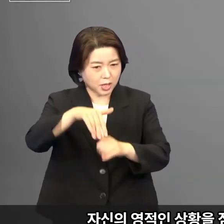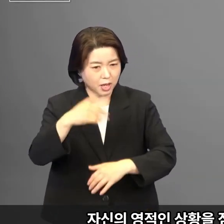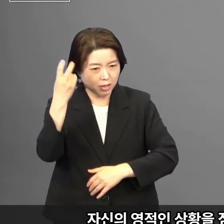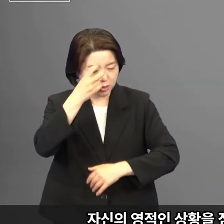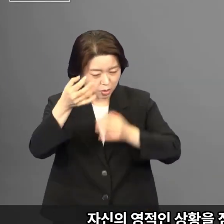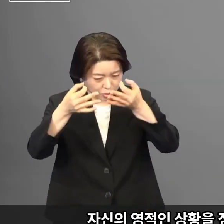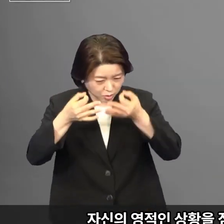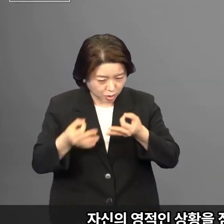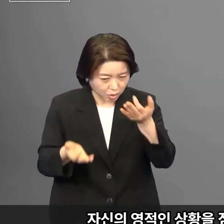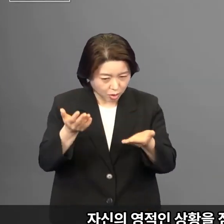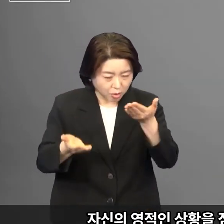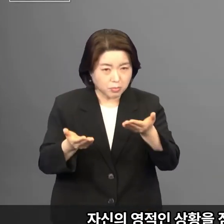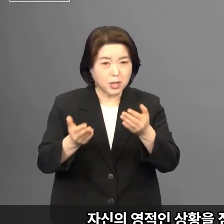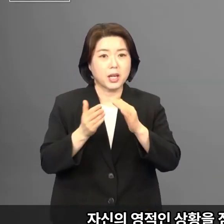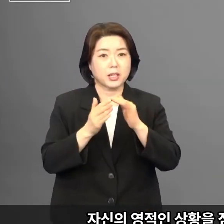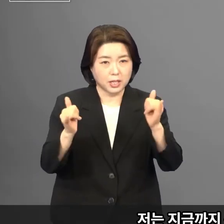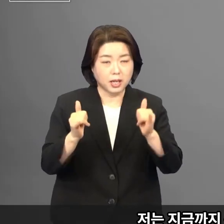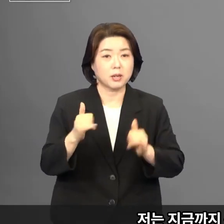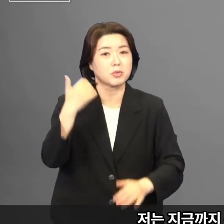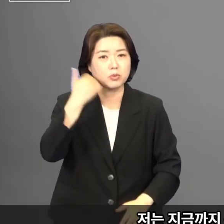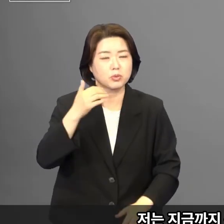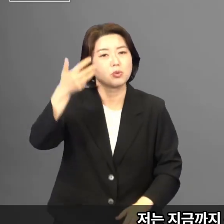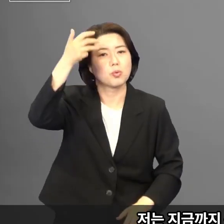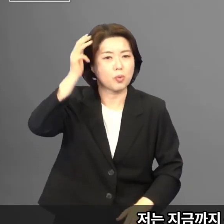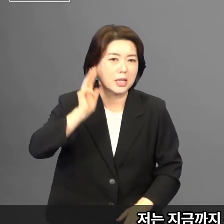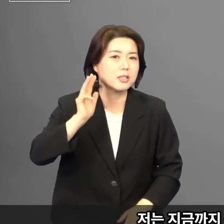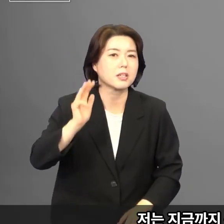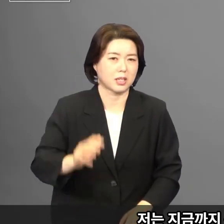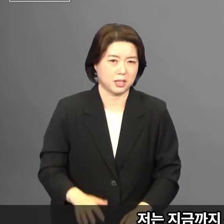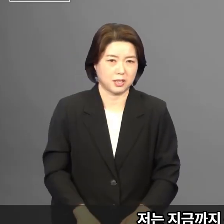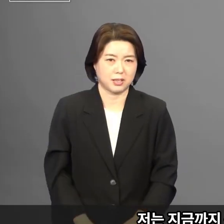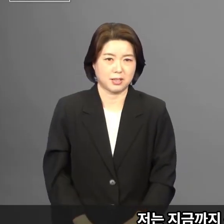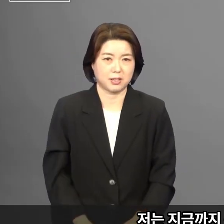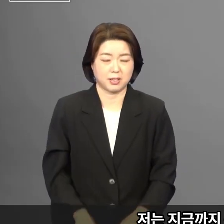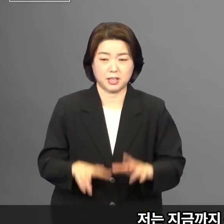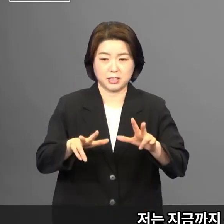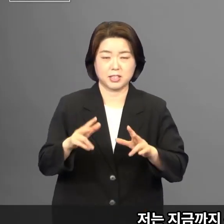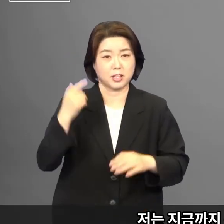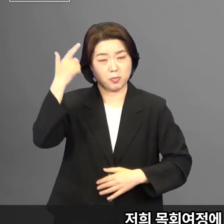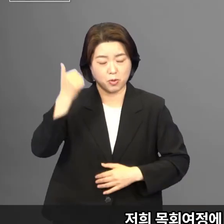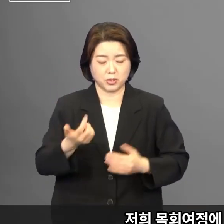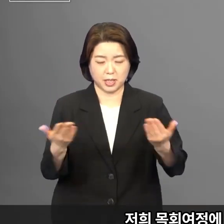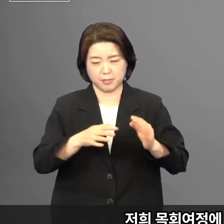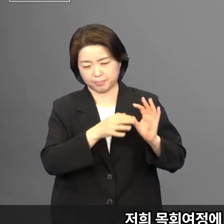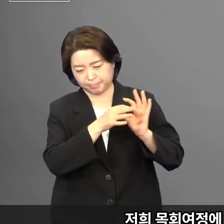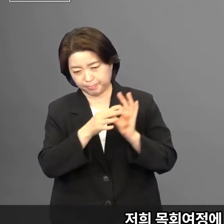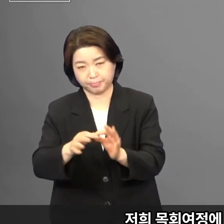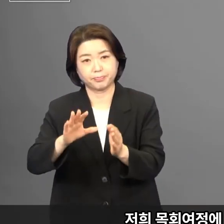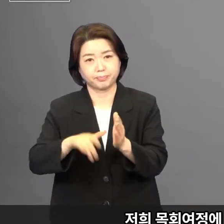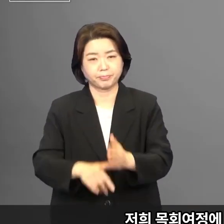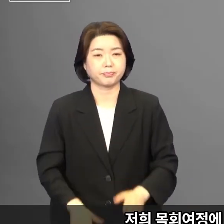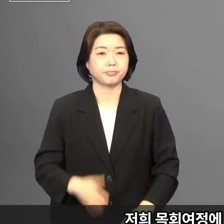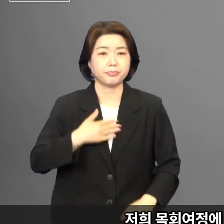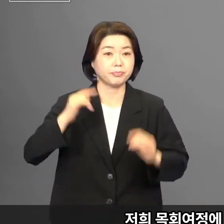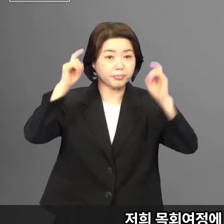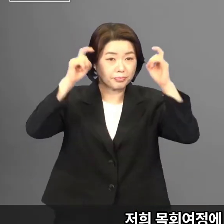점검한 사람이 웨슬리였습니다. 저는 지금까지 목회 여정을 해오면서 저희 목회 여정에